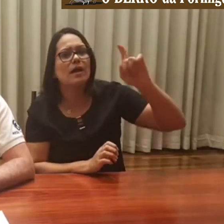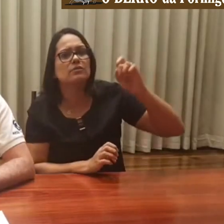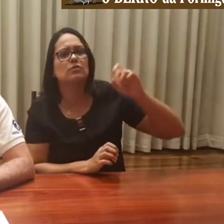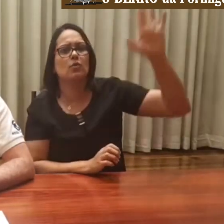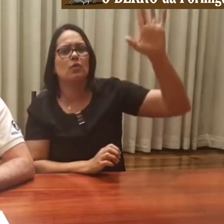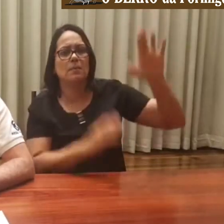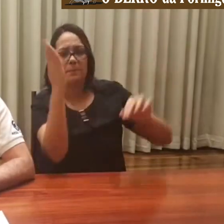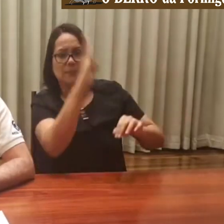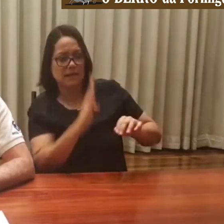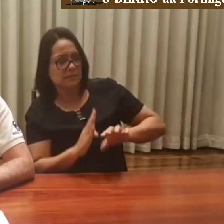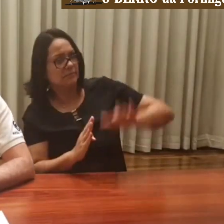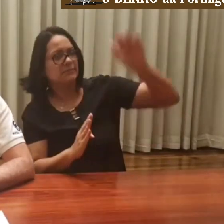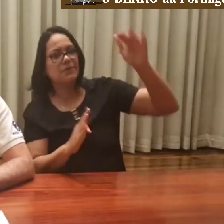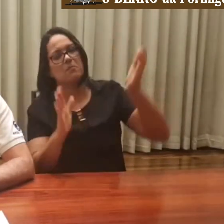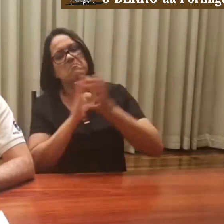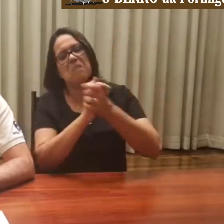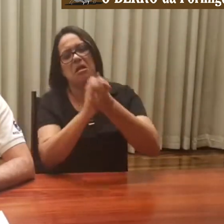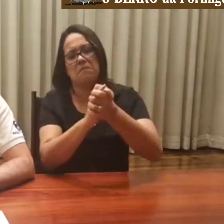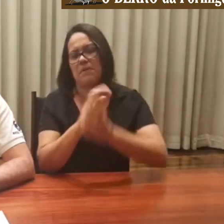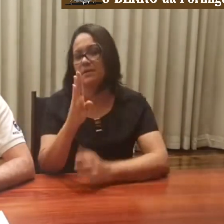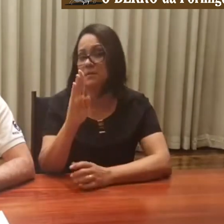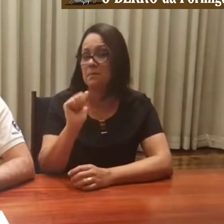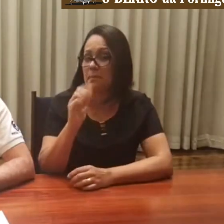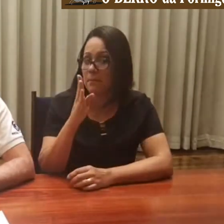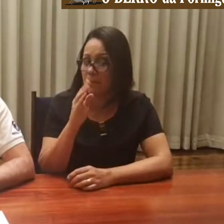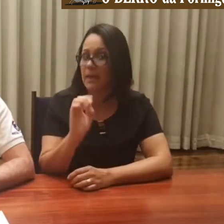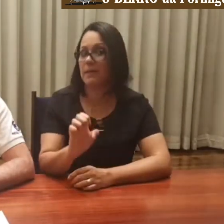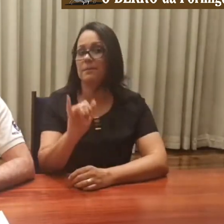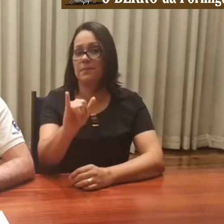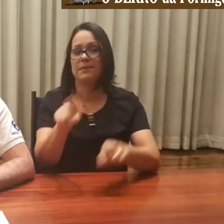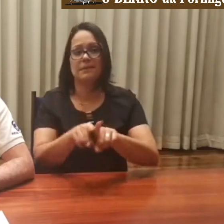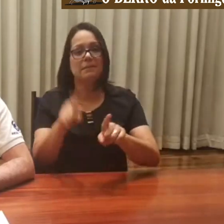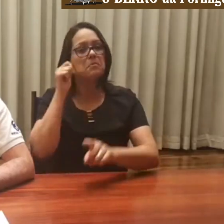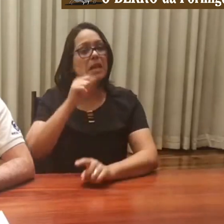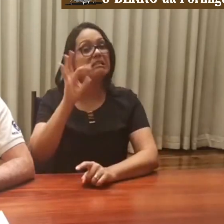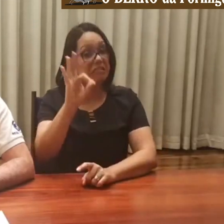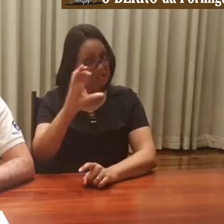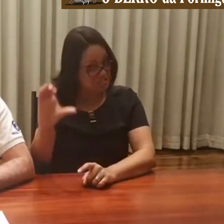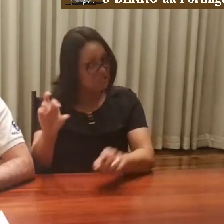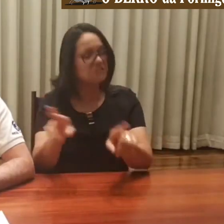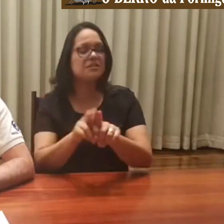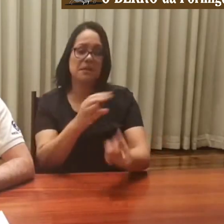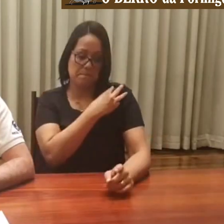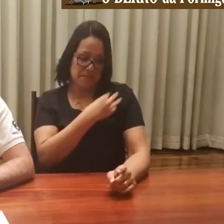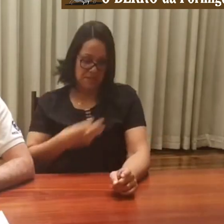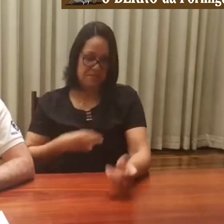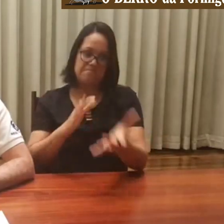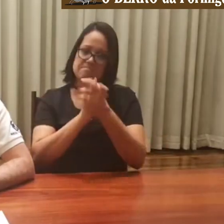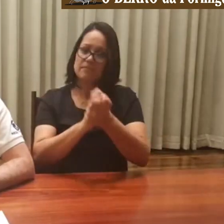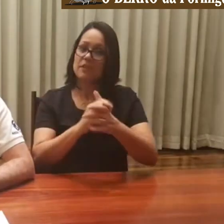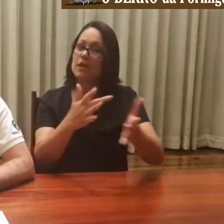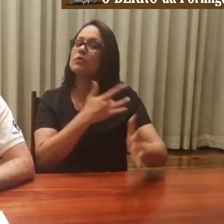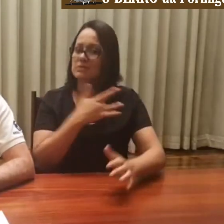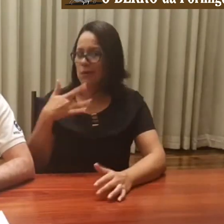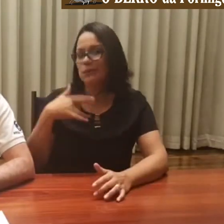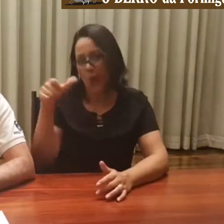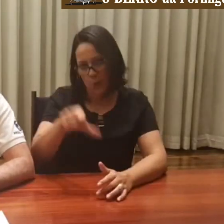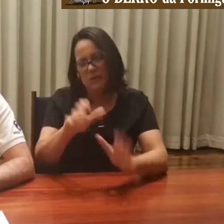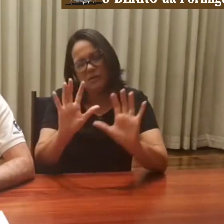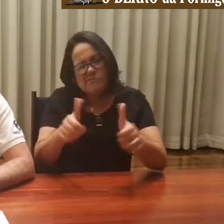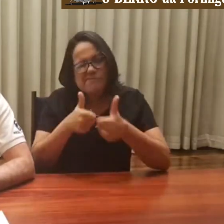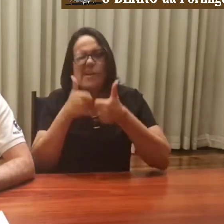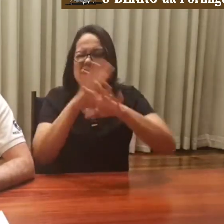conseguimos revogar isso aí. Baby, parabéns, um abraço. Tereza Cristina, nossa ministra, parabéns. E melhoras, hein? Sei que você deu